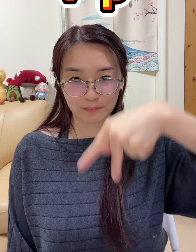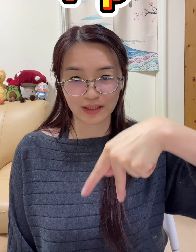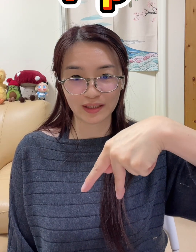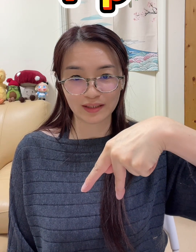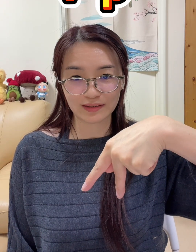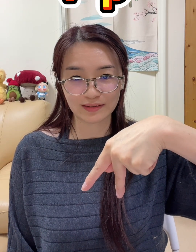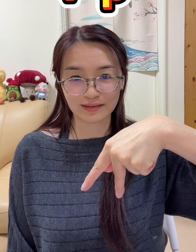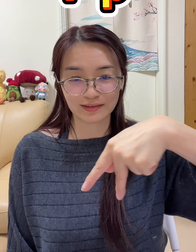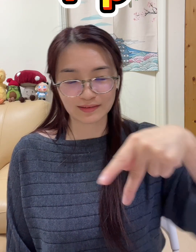P，